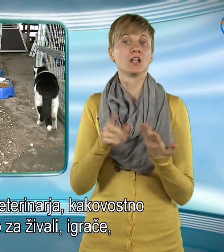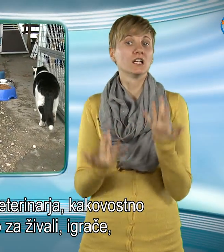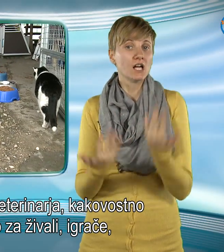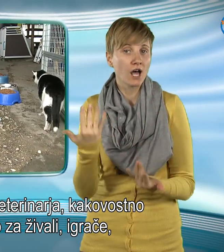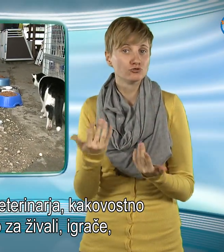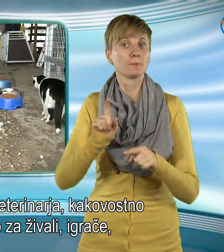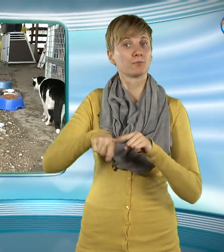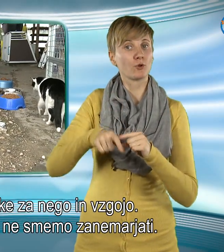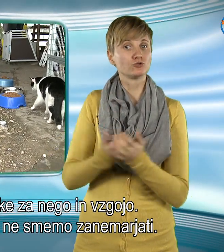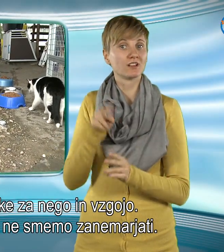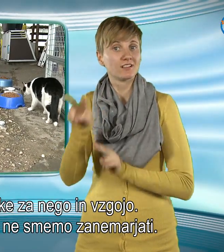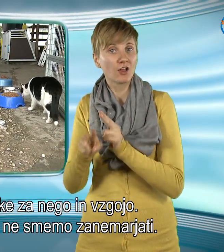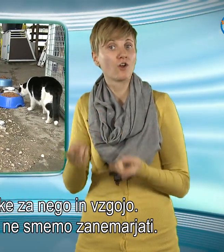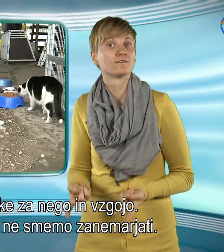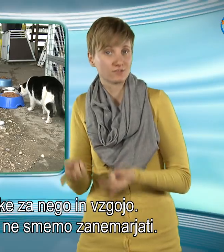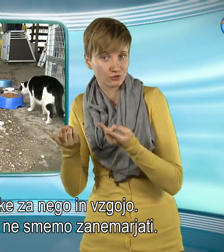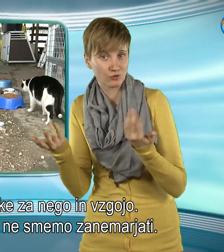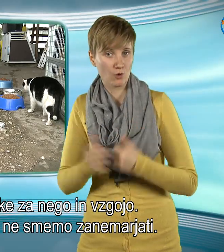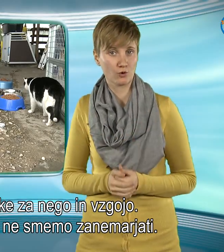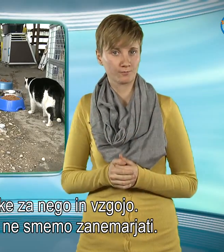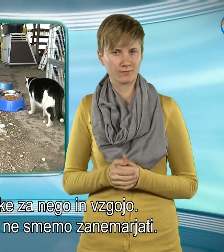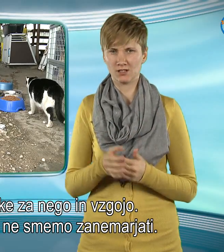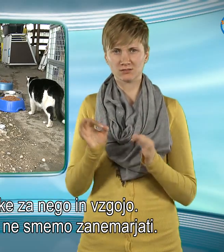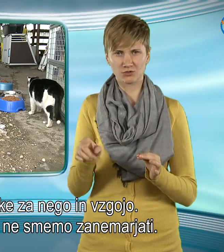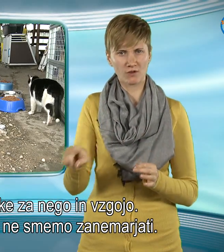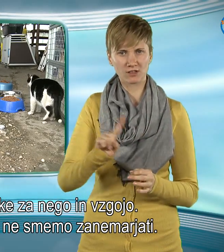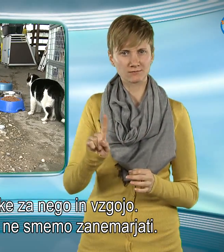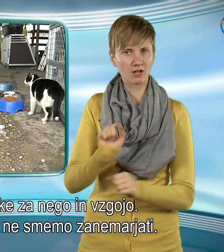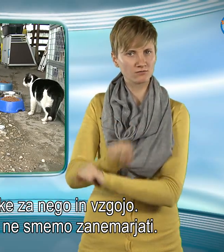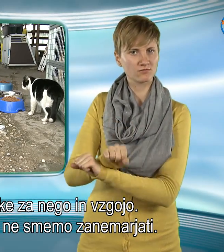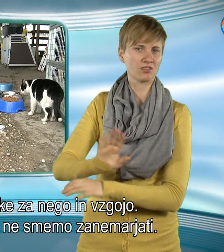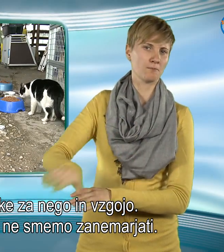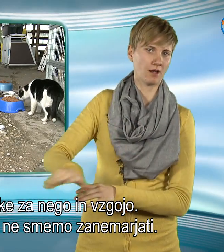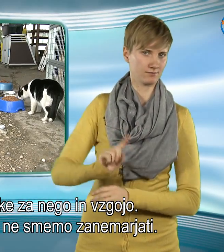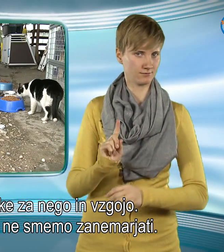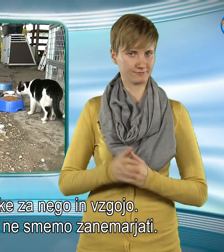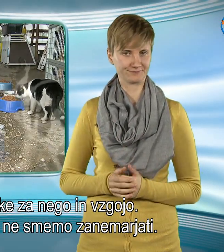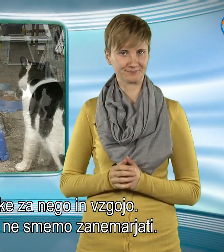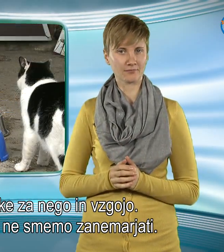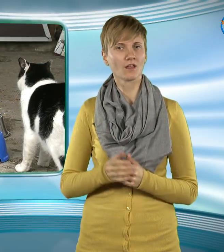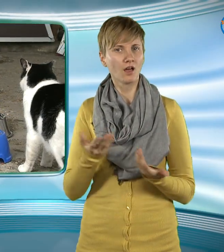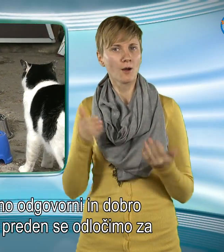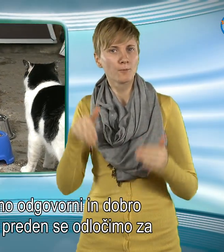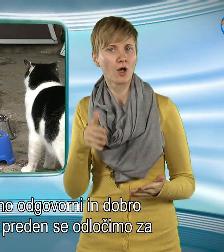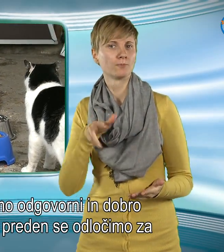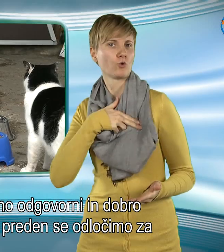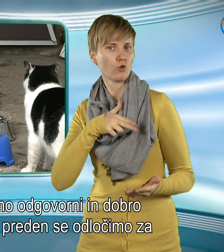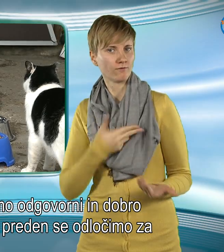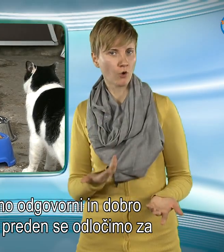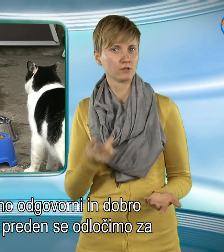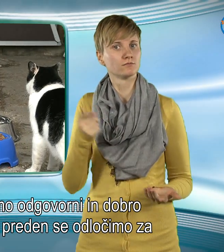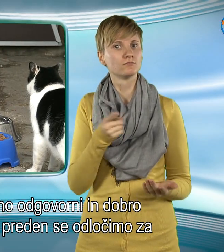igrače, pripomočke za nego in vzgojo. Zagotovo jih ne smemo zanemarjati. Biti